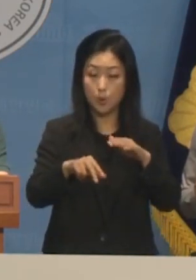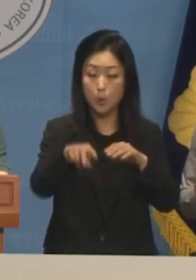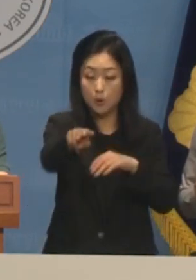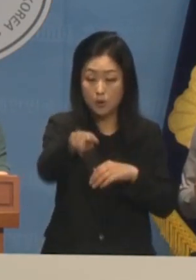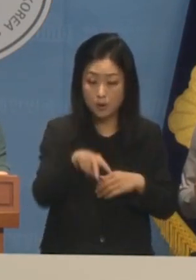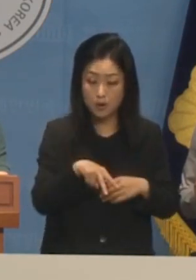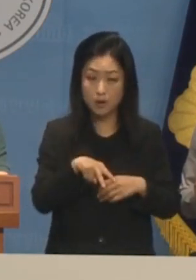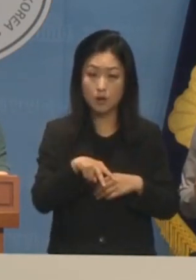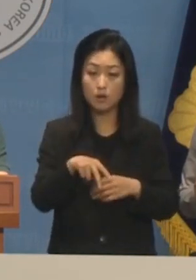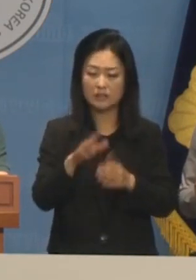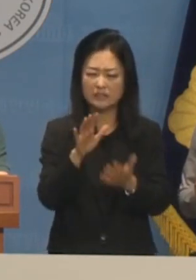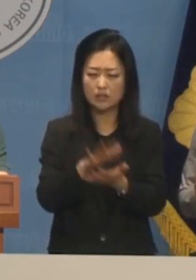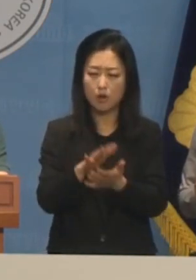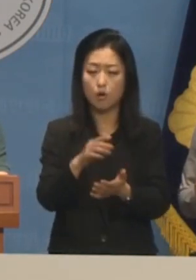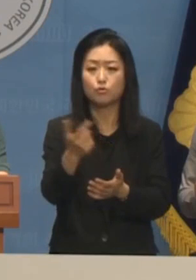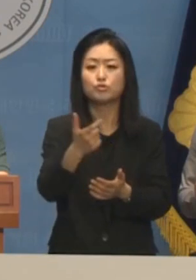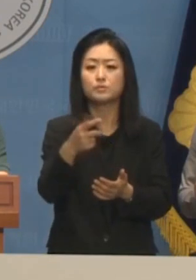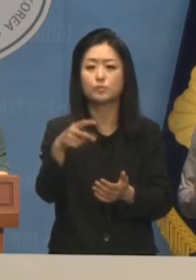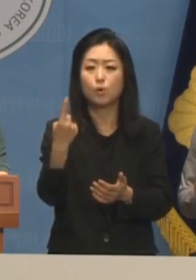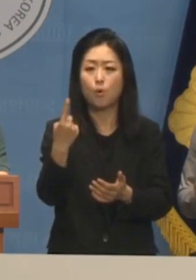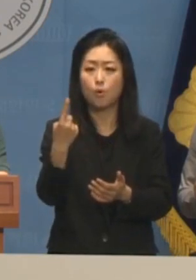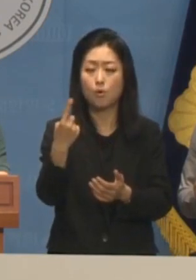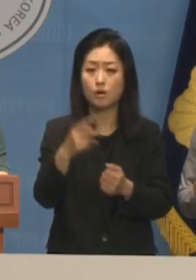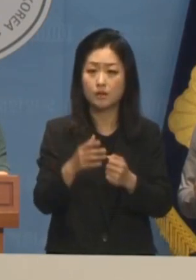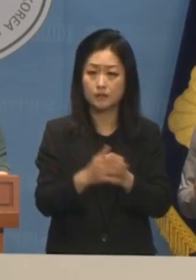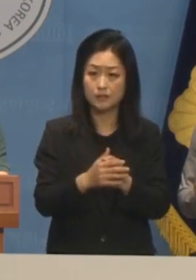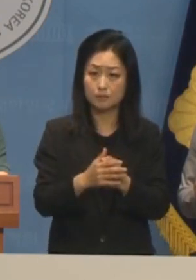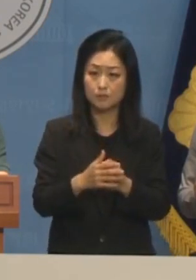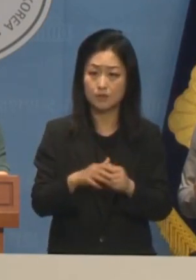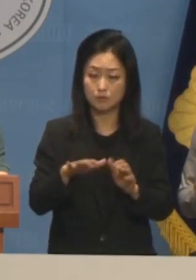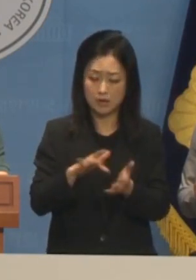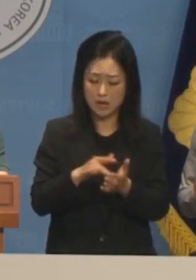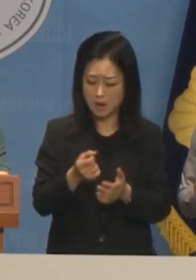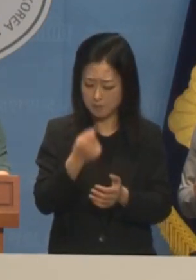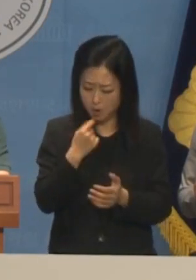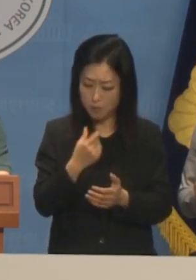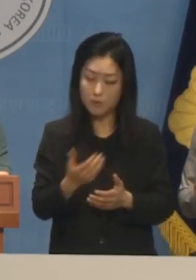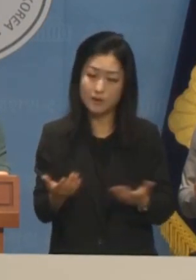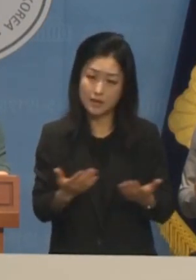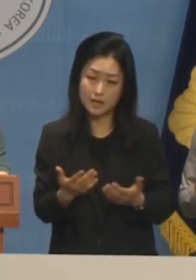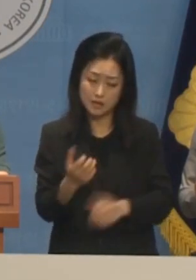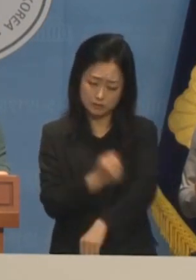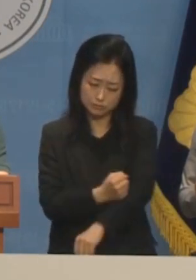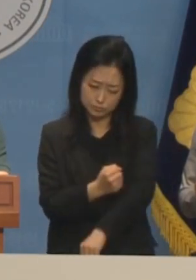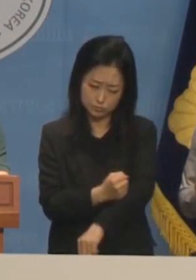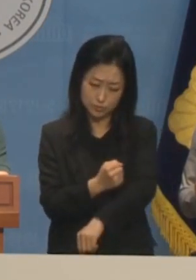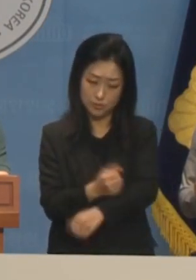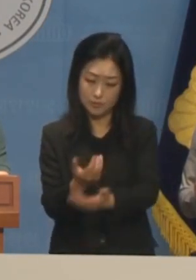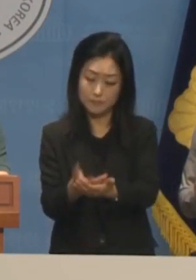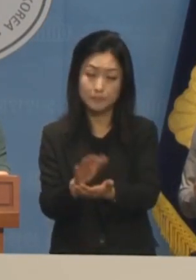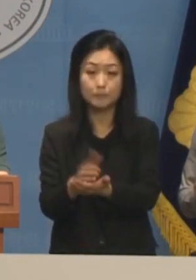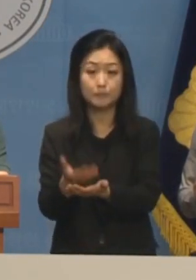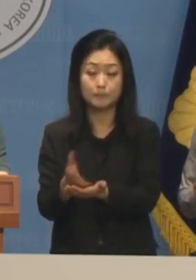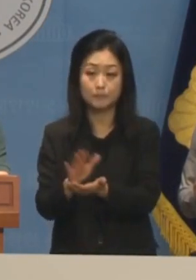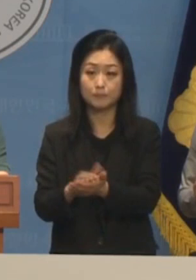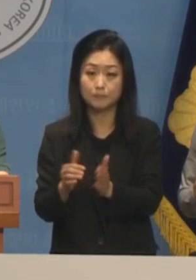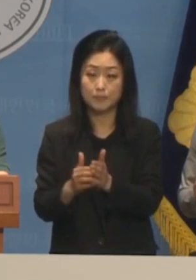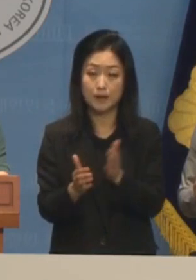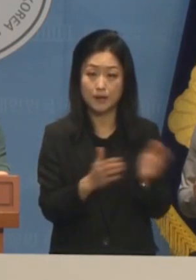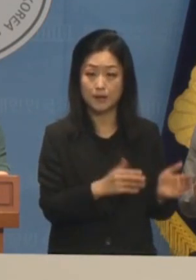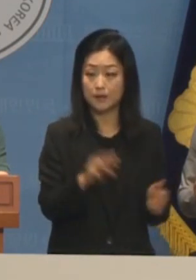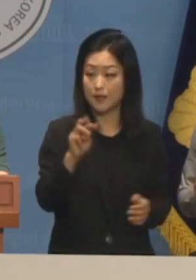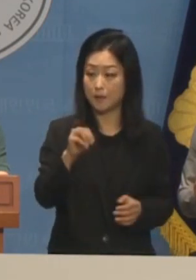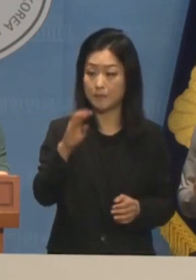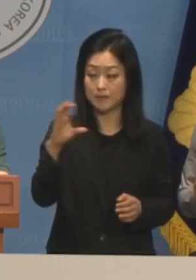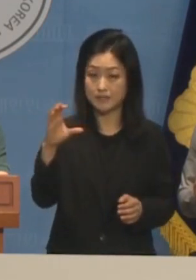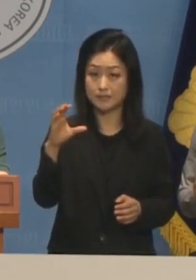탈진이 우려되어 소금을 넣어 약봉투를 매일같이 먹으며 근무하였습니다. 지난 7월 MBC 탐사기획